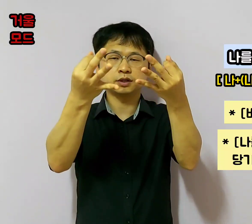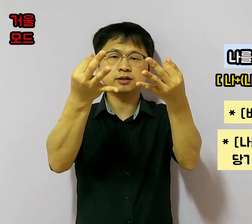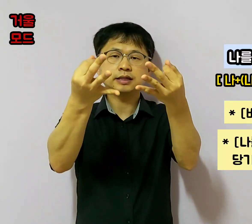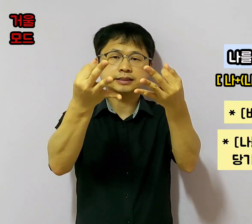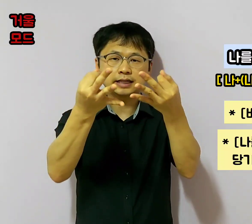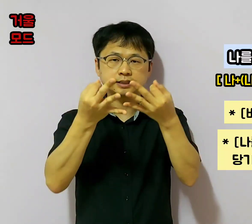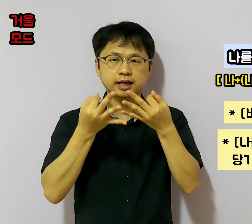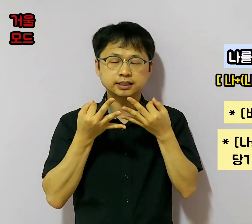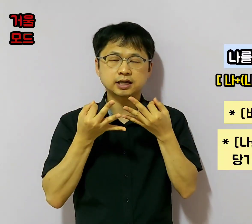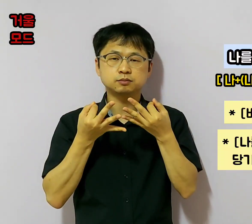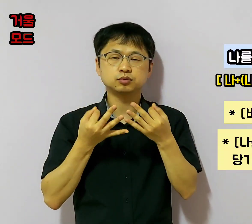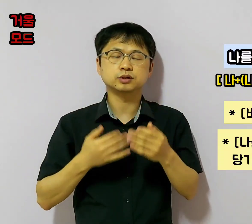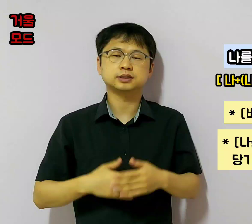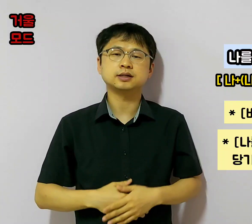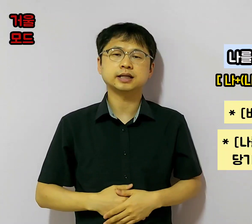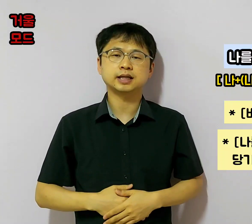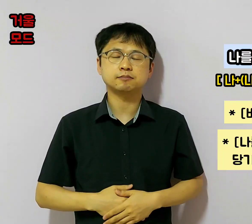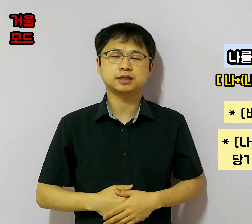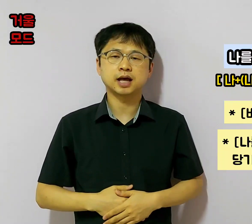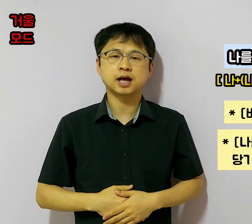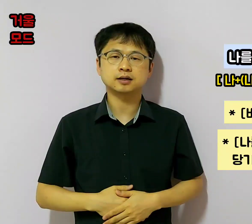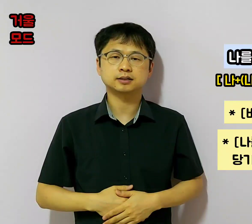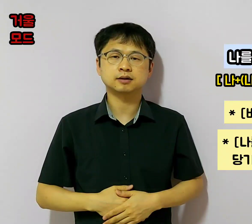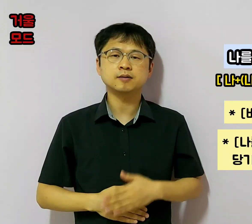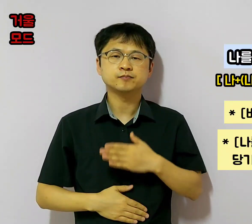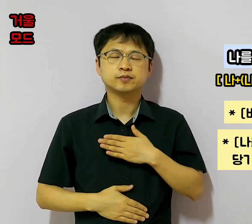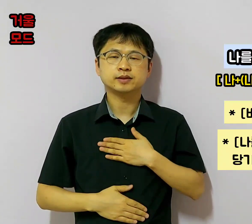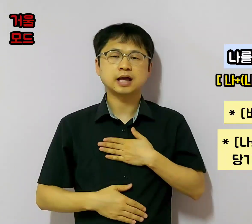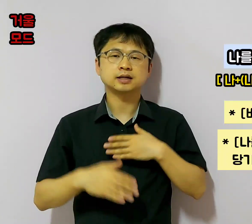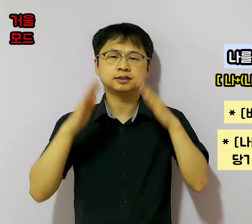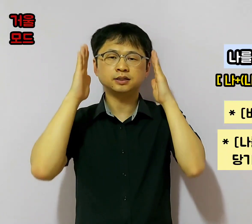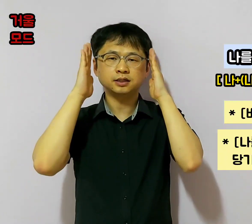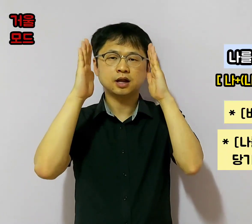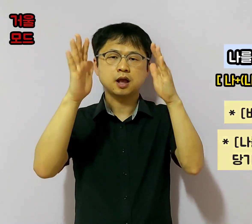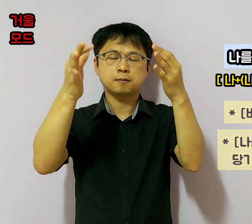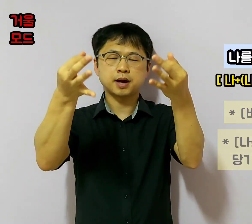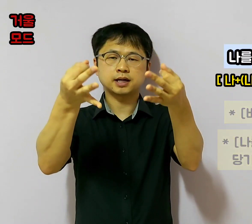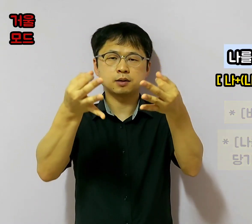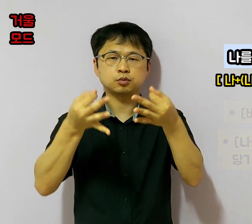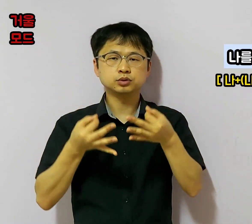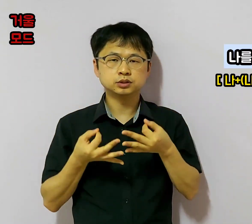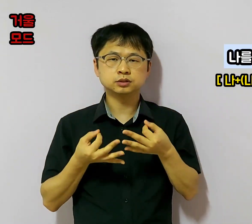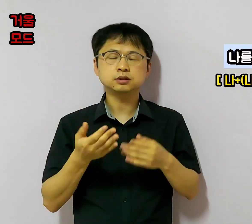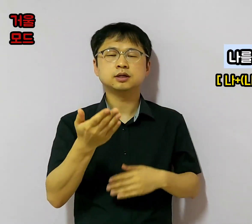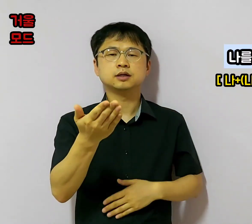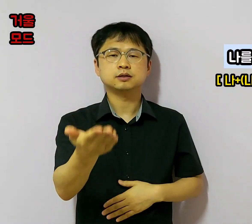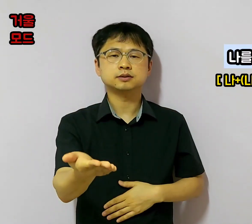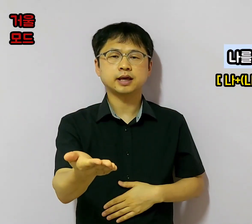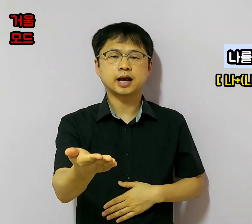당겨주시면 상대가 나를 보는 것을 나타냅니다. 그래서 나를 바라보는